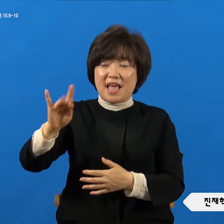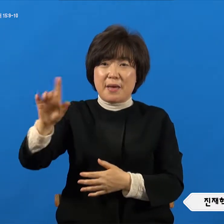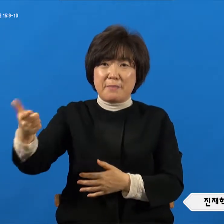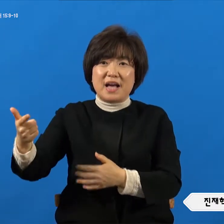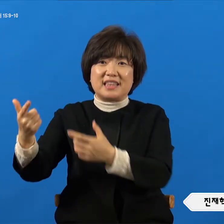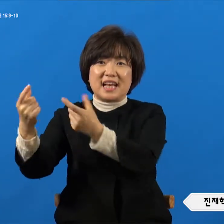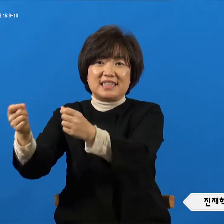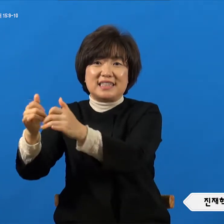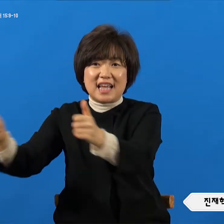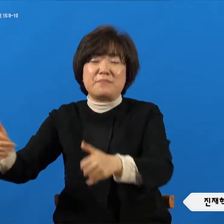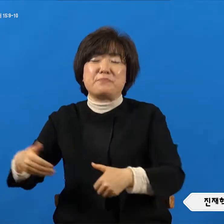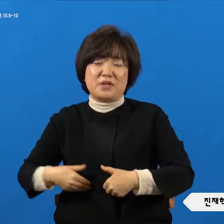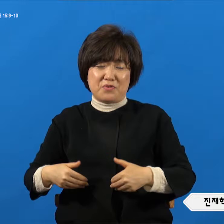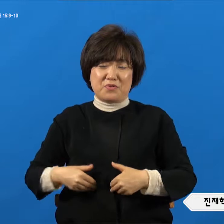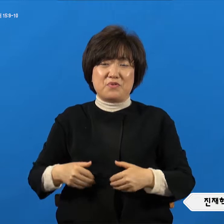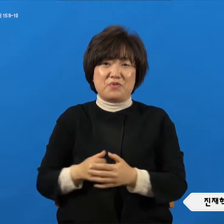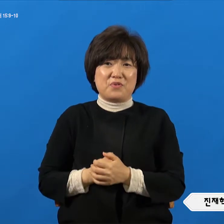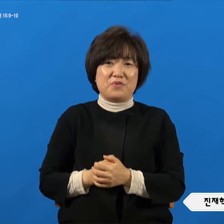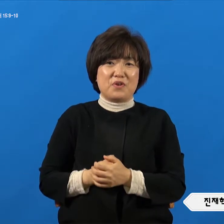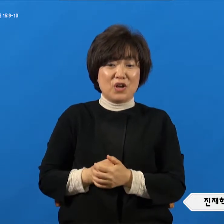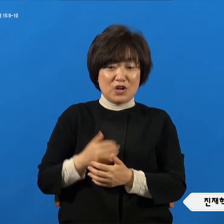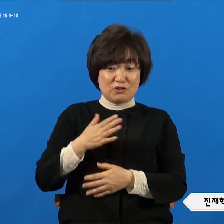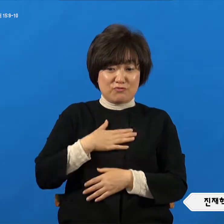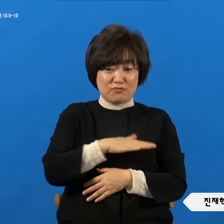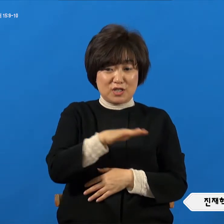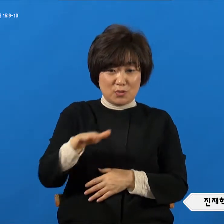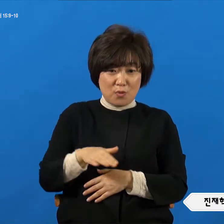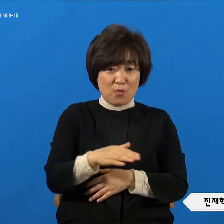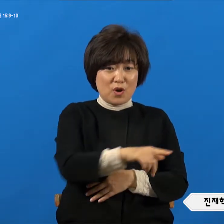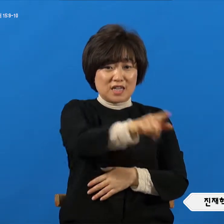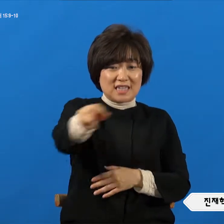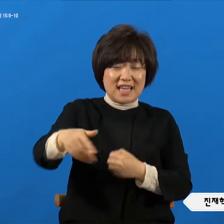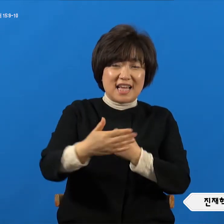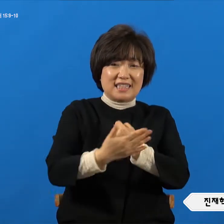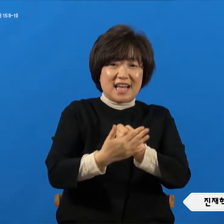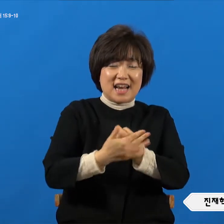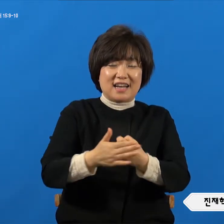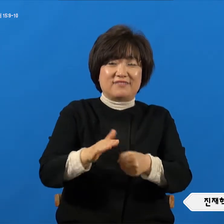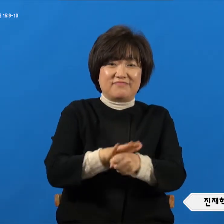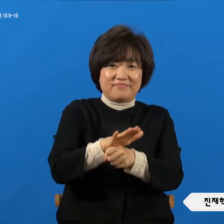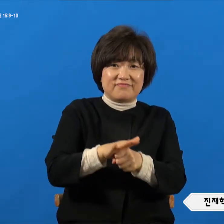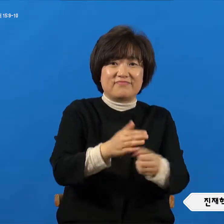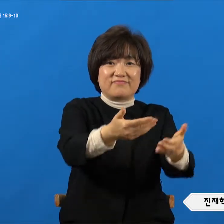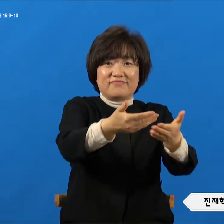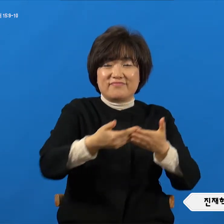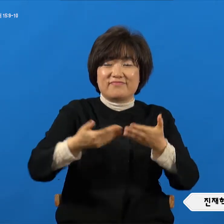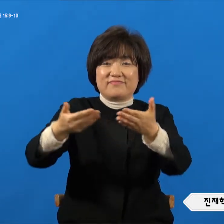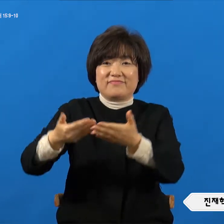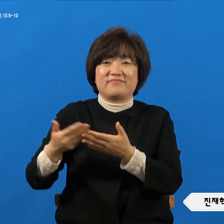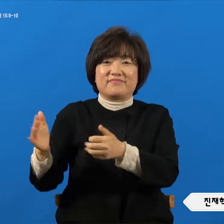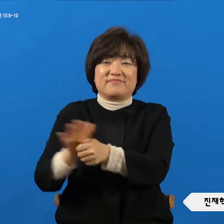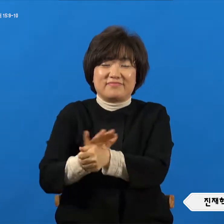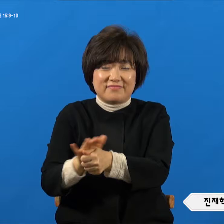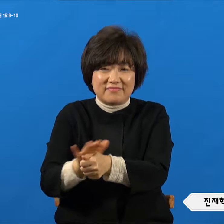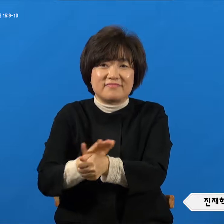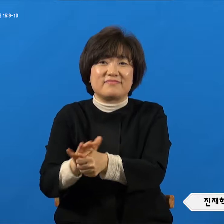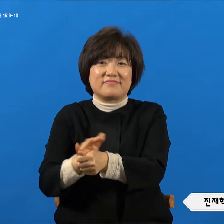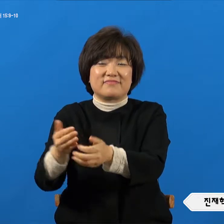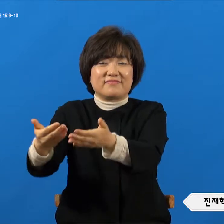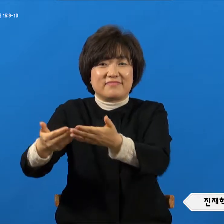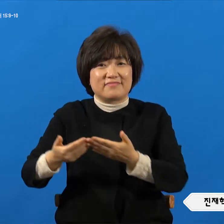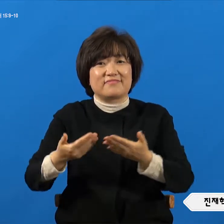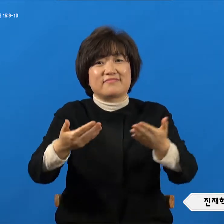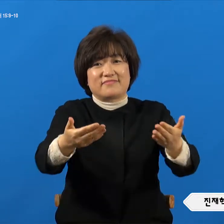사람이 필요합니다. 그렇게 우리도 그런 분들의 사랑과 격려와 위로와 또